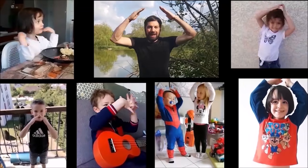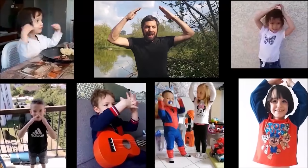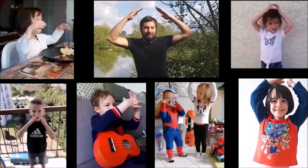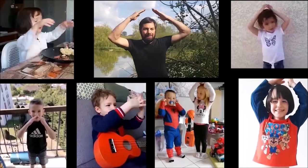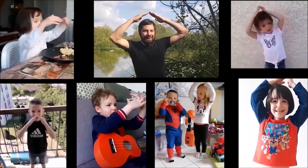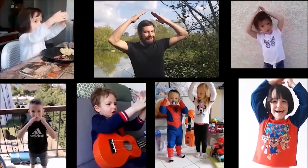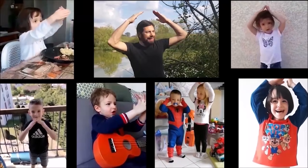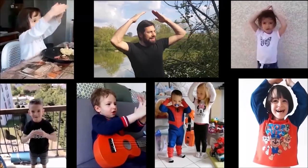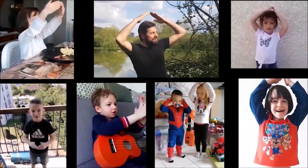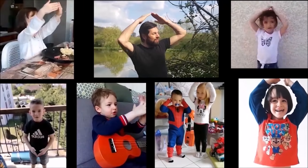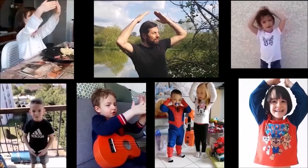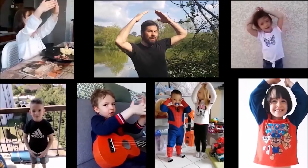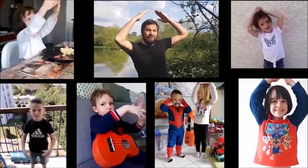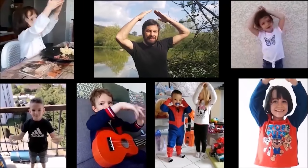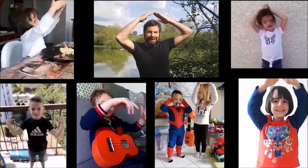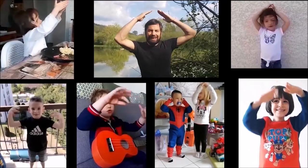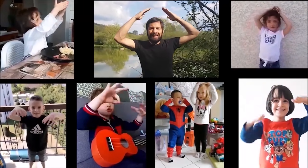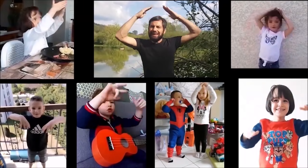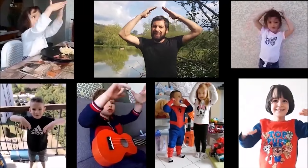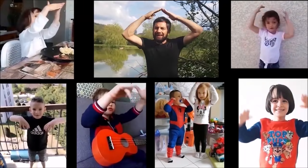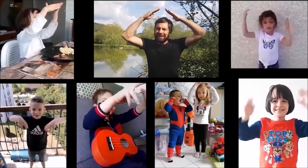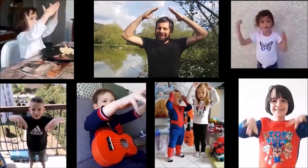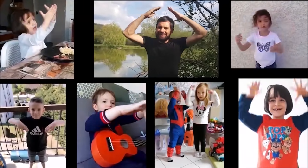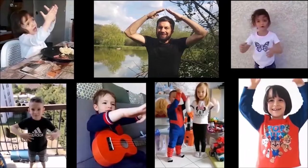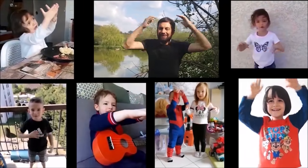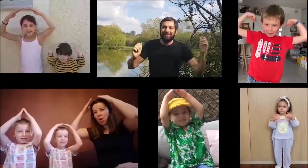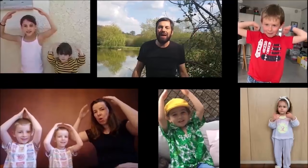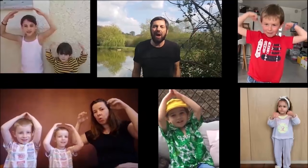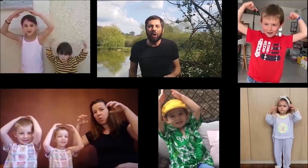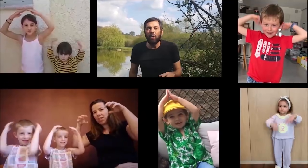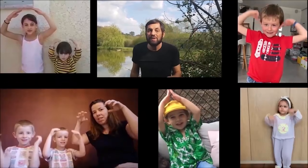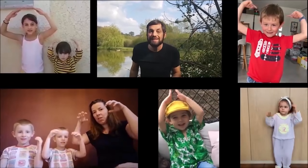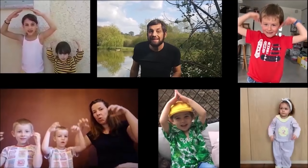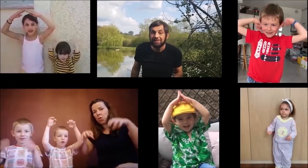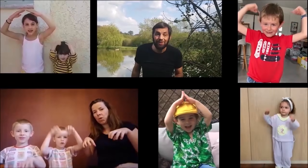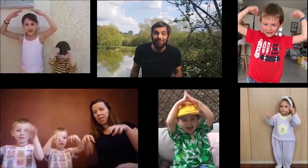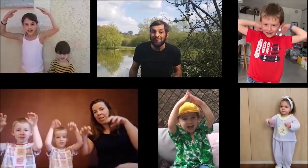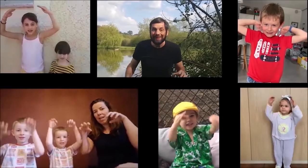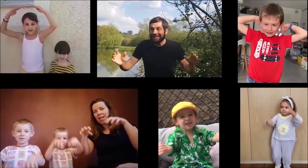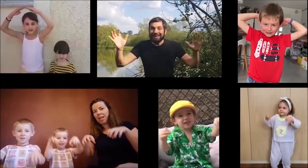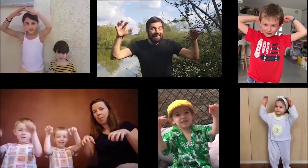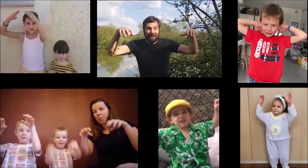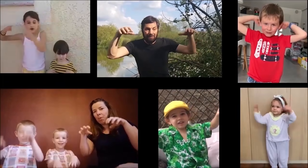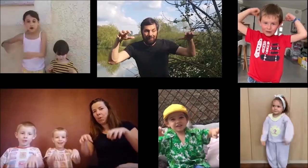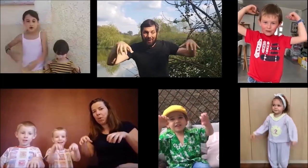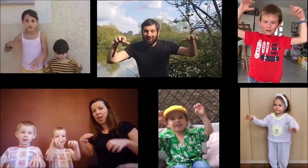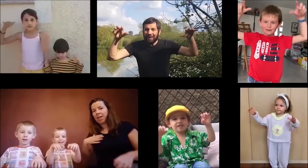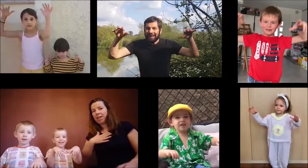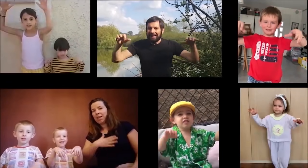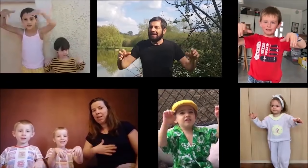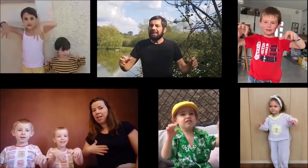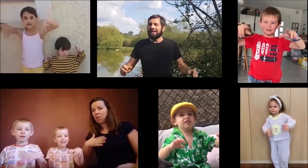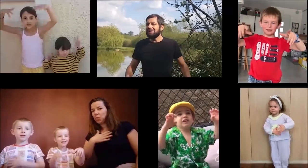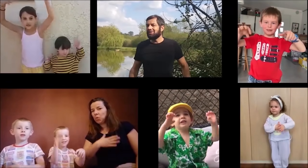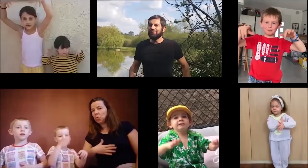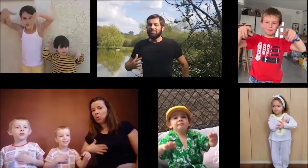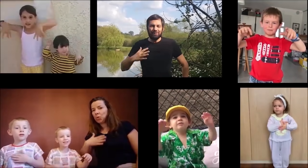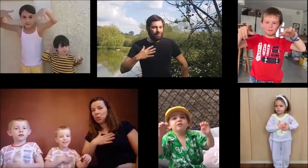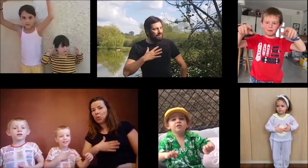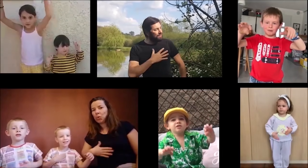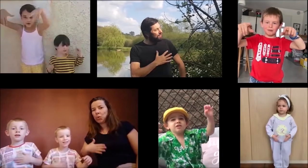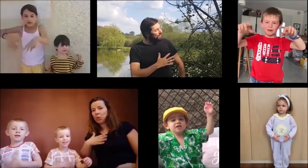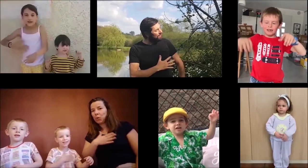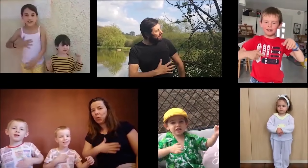maisonnette. Aussitôt qu'il pleut, il est